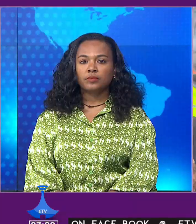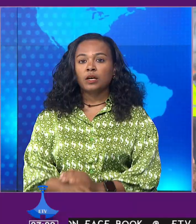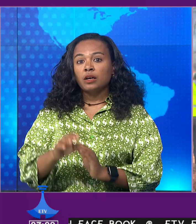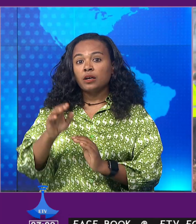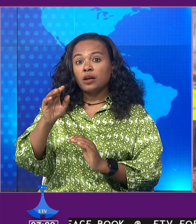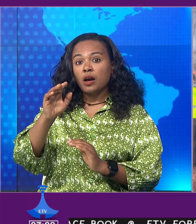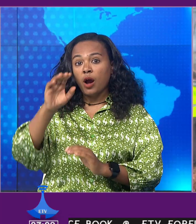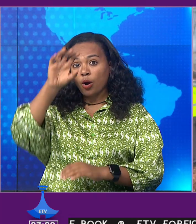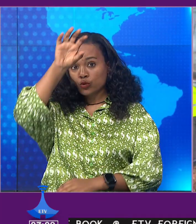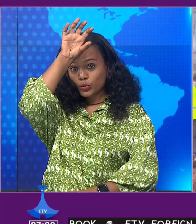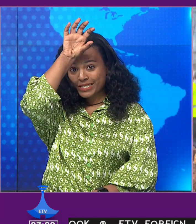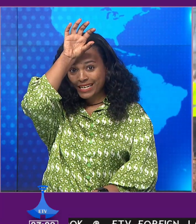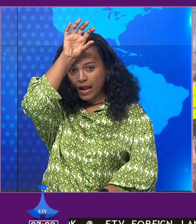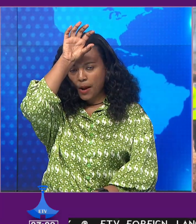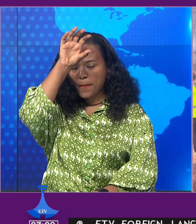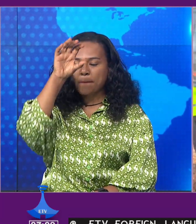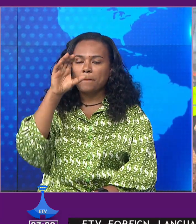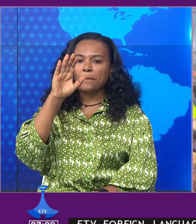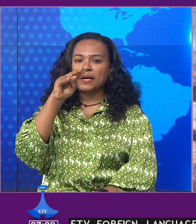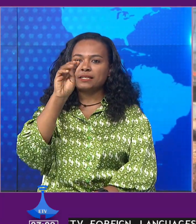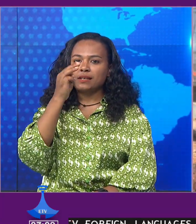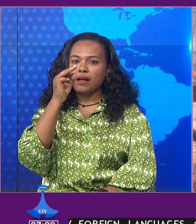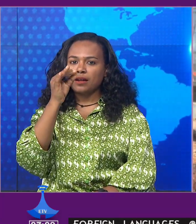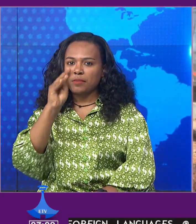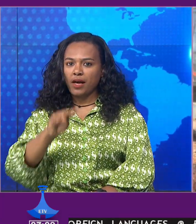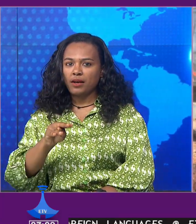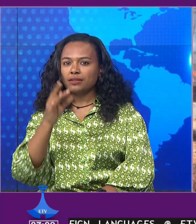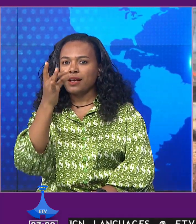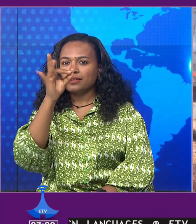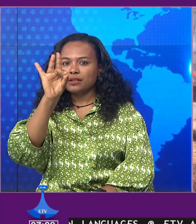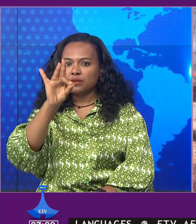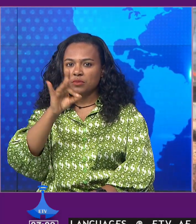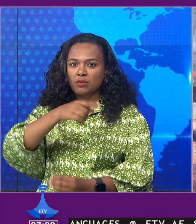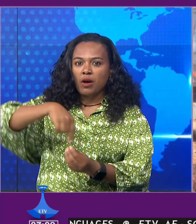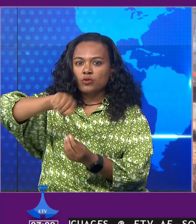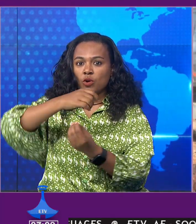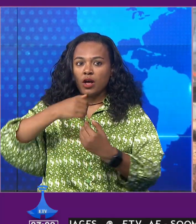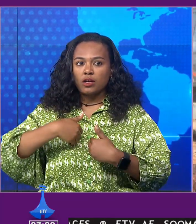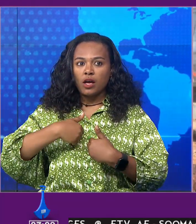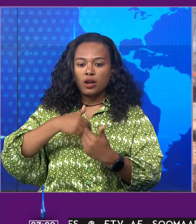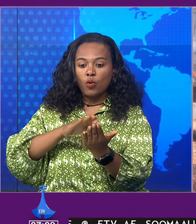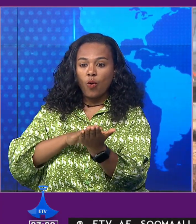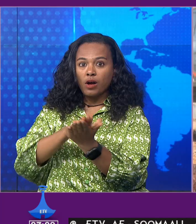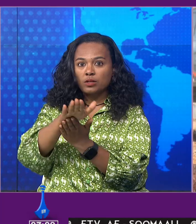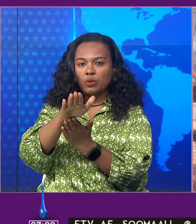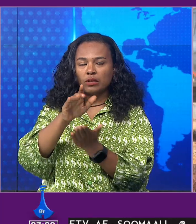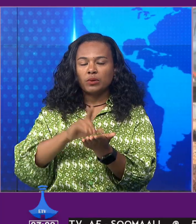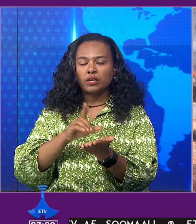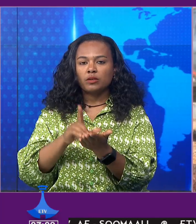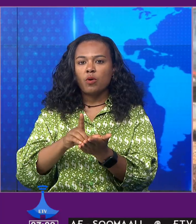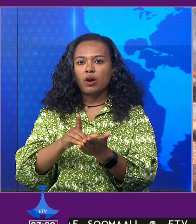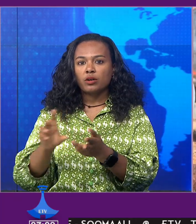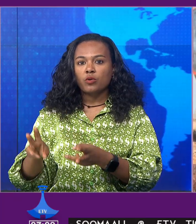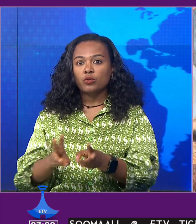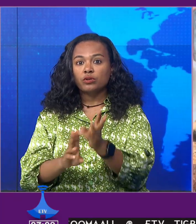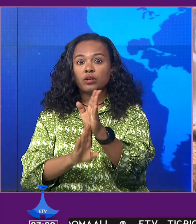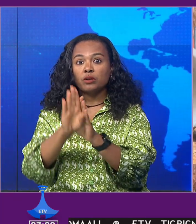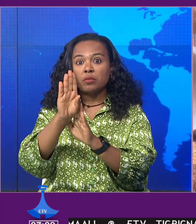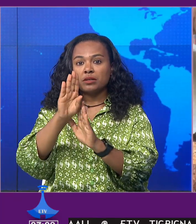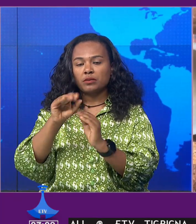ከአውቶቡስ ተራ መሳለሚያ እስከ 18 ማዞሪያ ያለው የአስፋልት መንገድ በከተማዋ የኮሪደር ልማት ስታንዳርድ